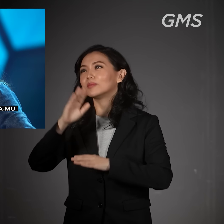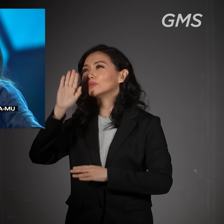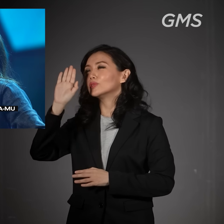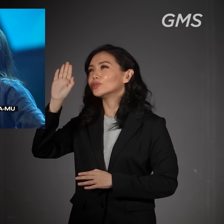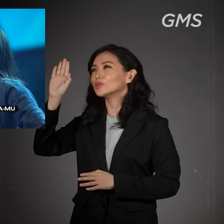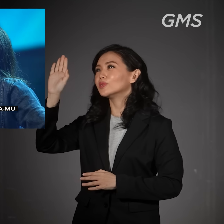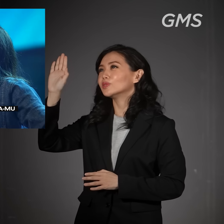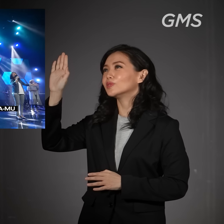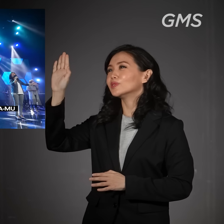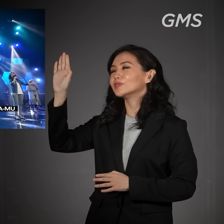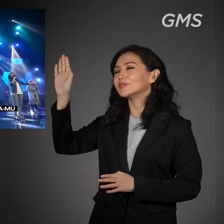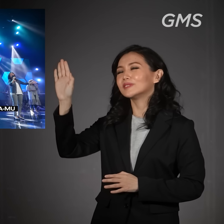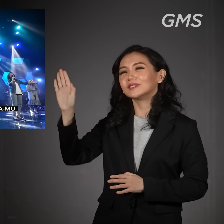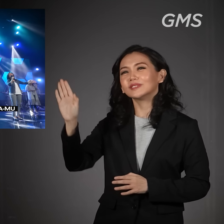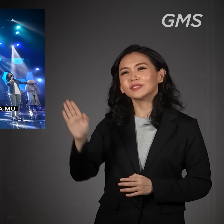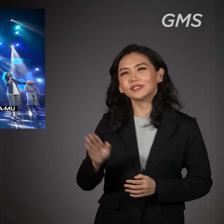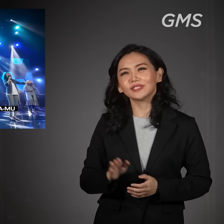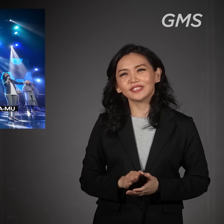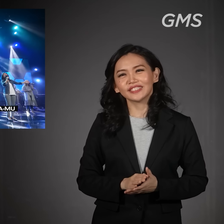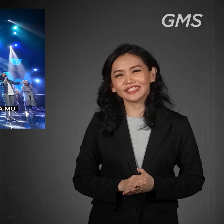padamu.